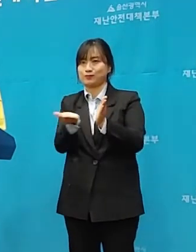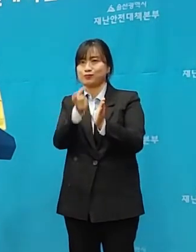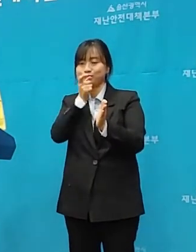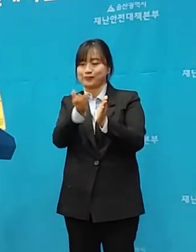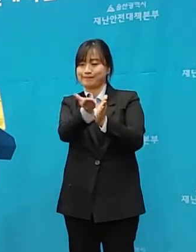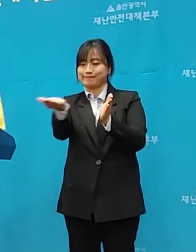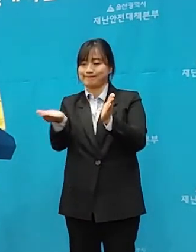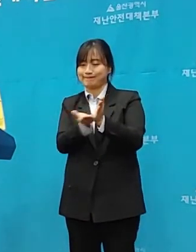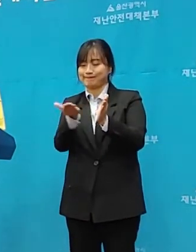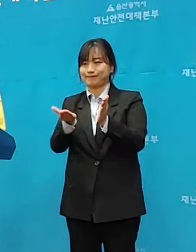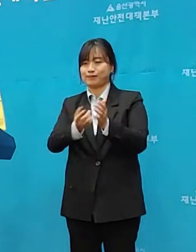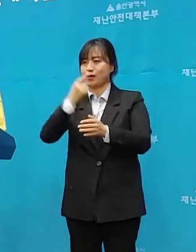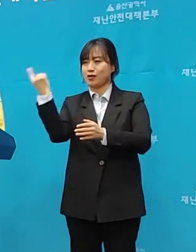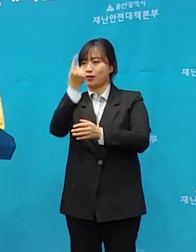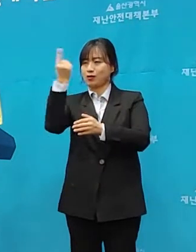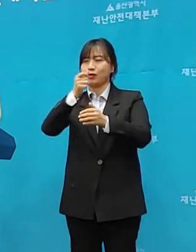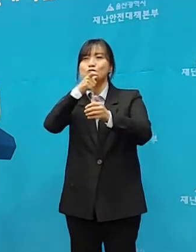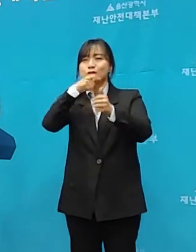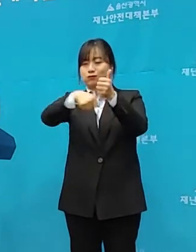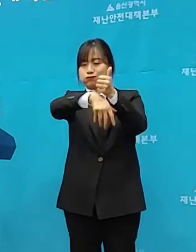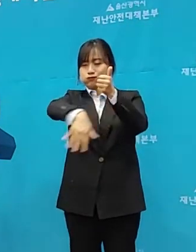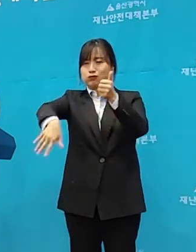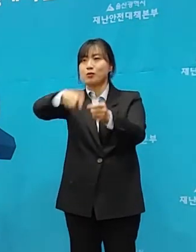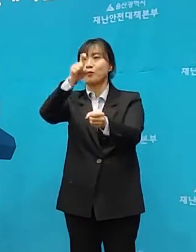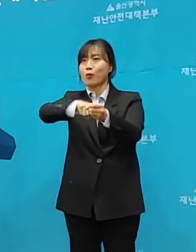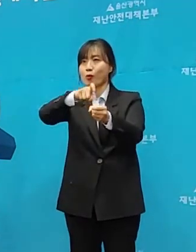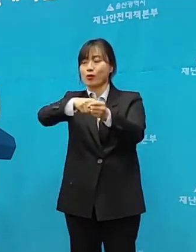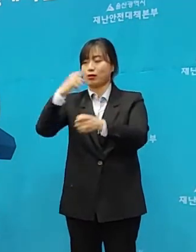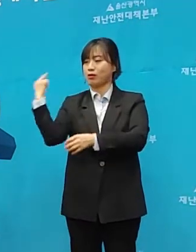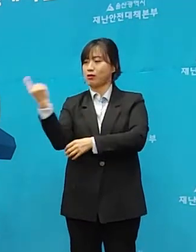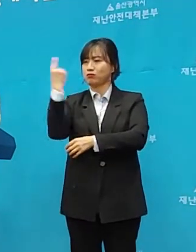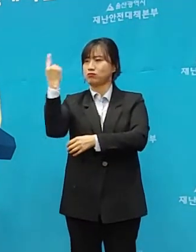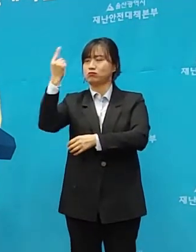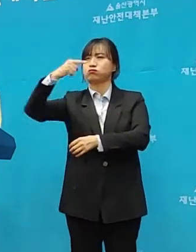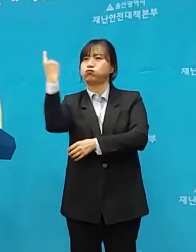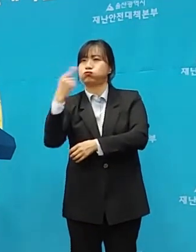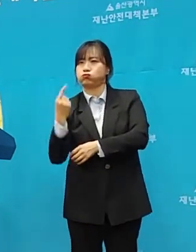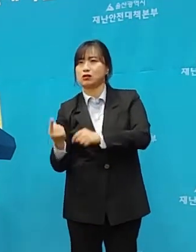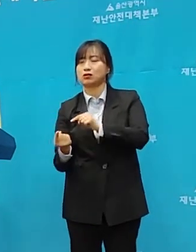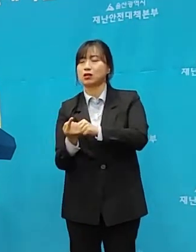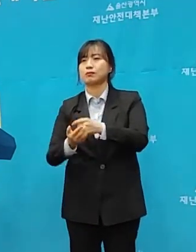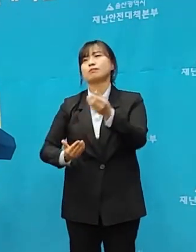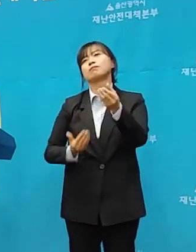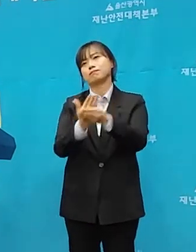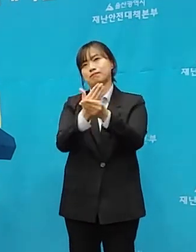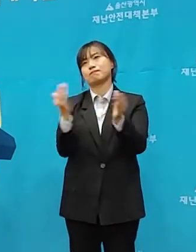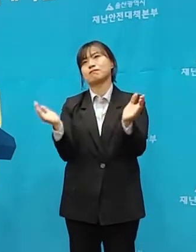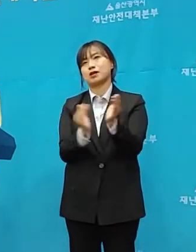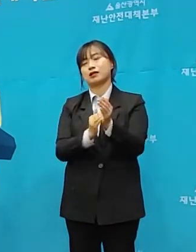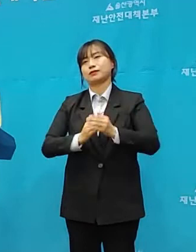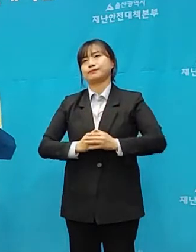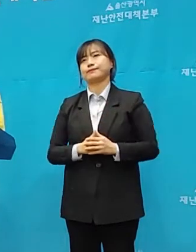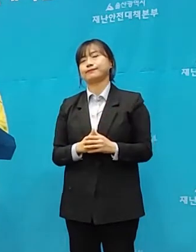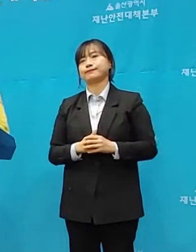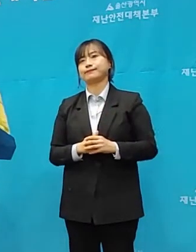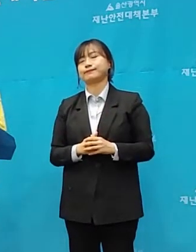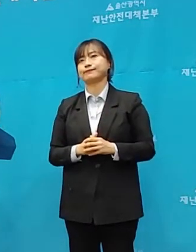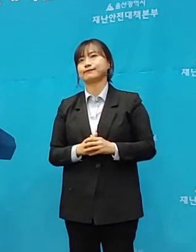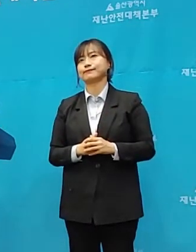일원에서 담수 작업 중이던 헬기가 추락하면서 발생하였습니다.